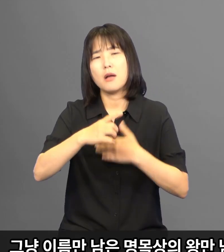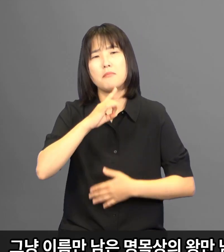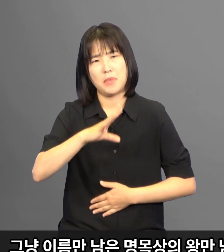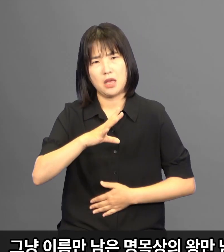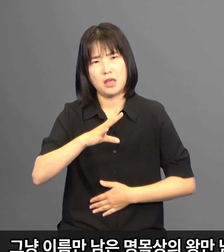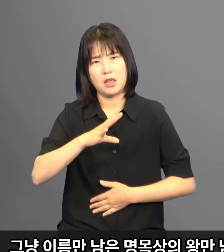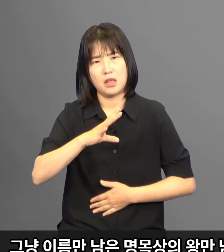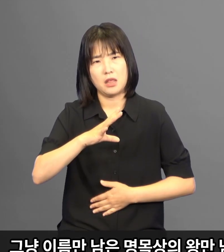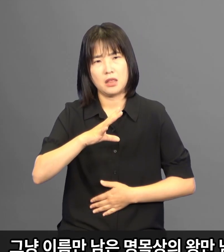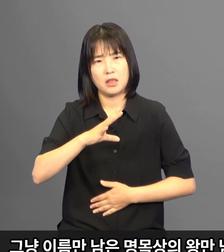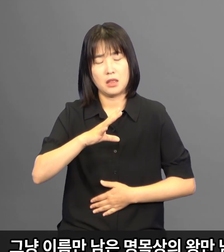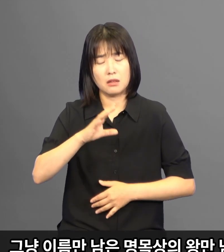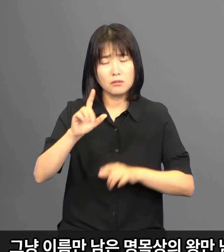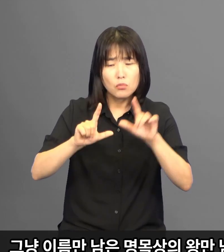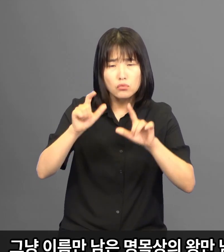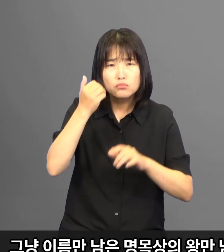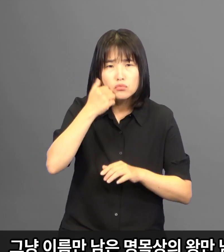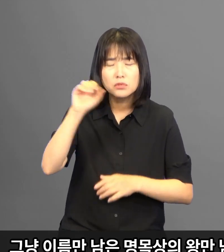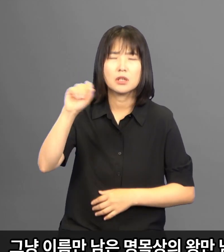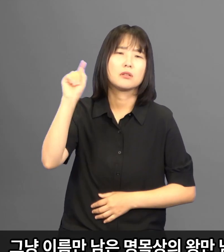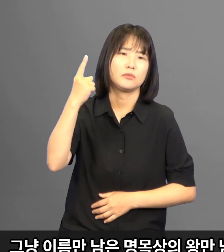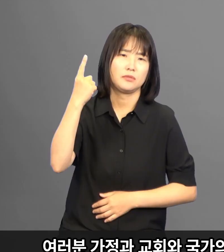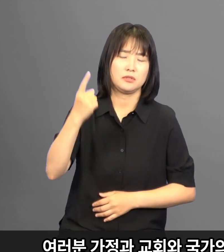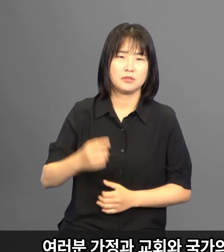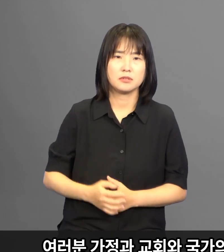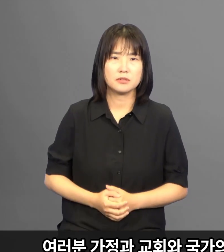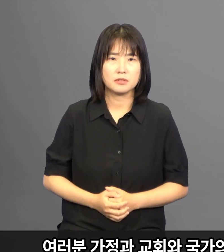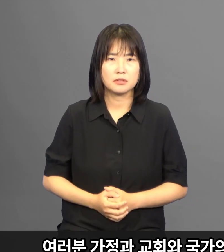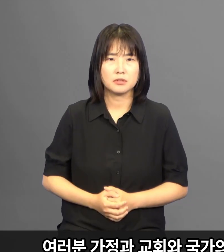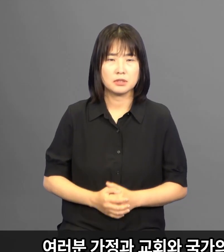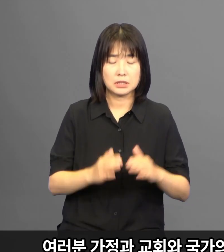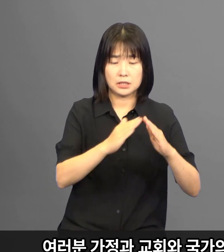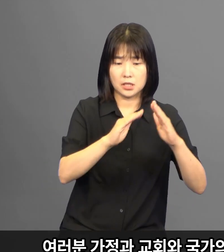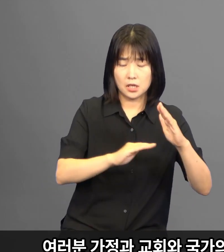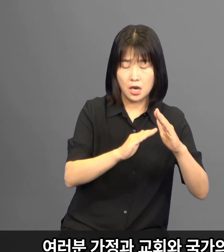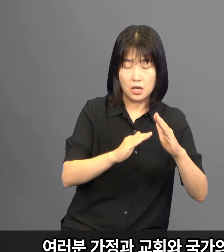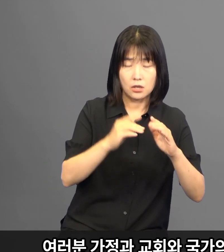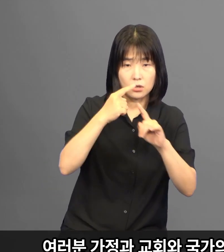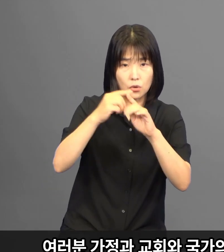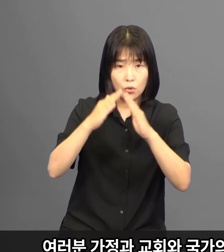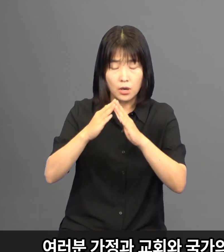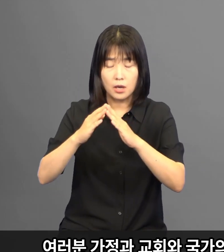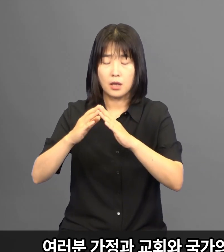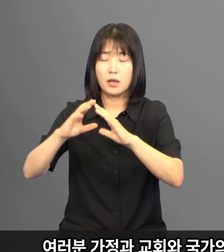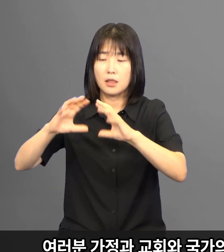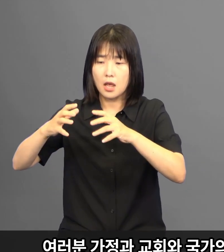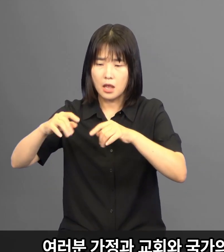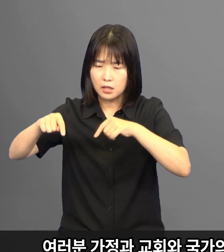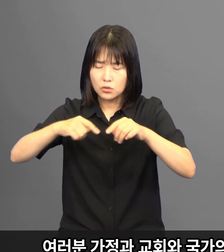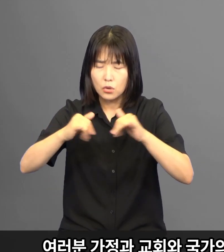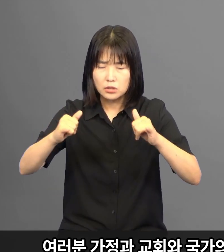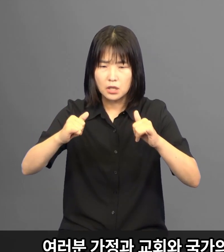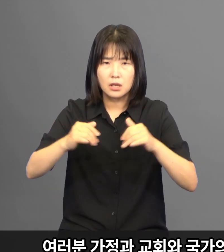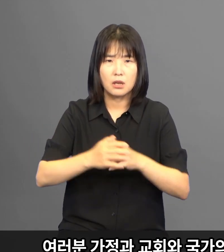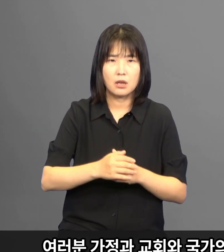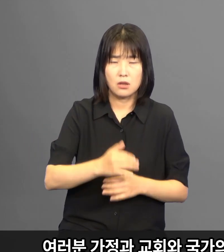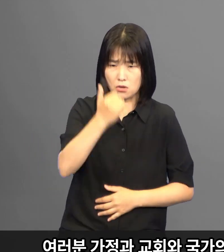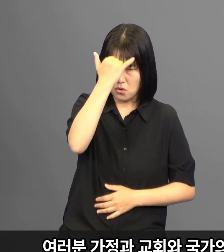그것이 다윗의 모습이었던 것이죠. 여러분, 가정과 교회와 국가의 지도자가 도덕적으로 무너질 때에